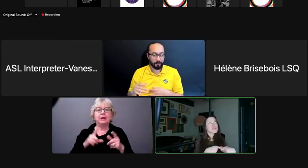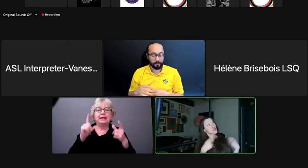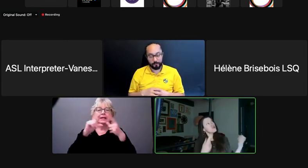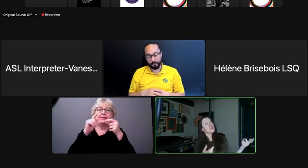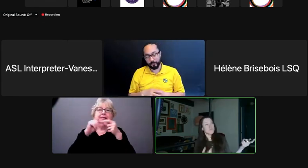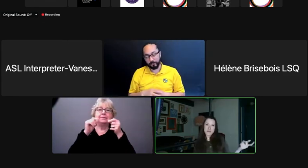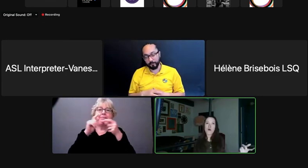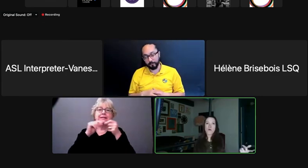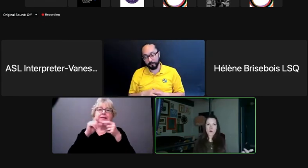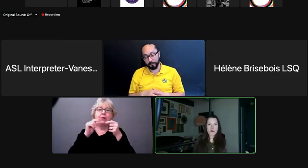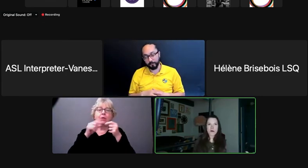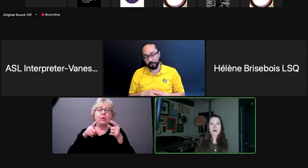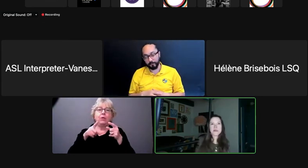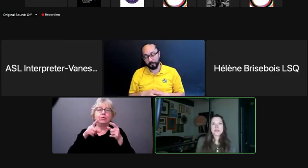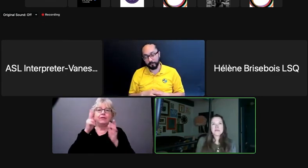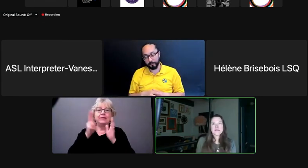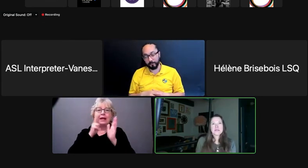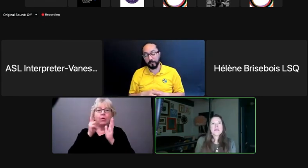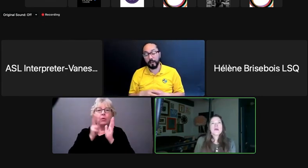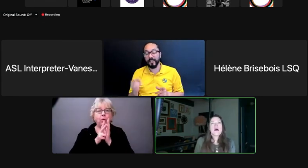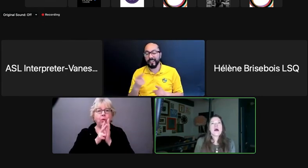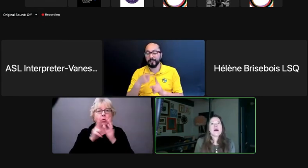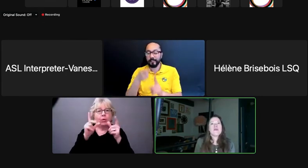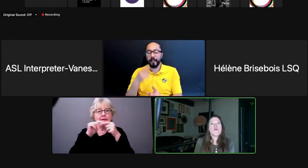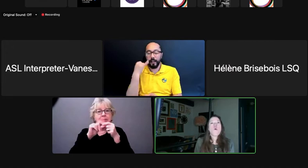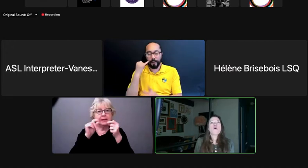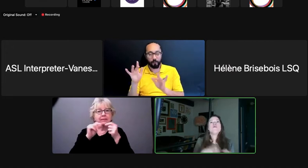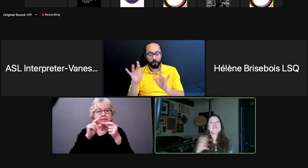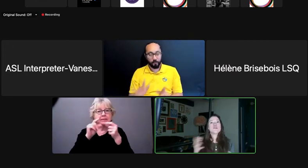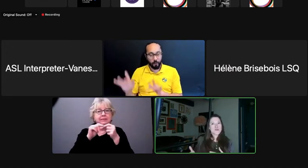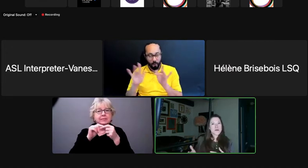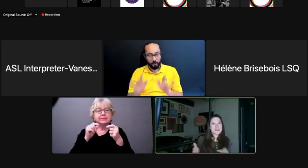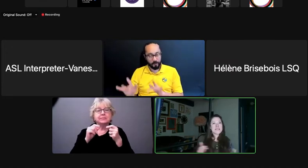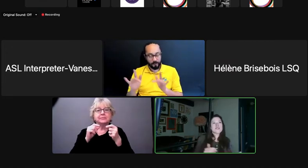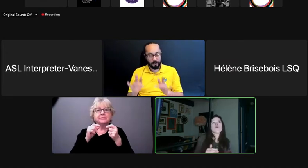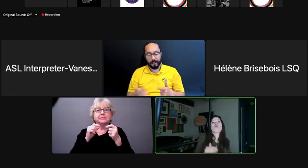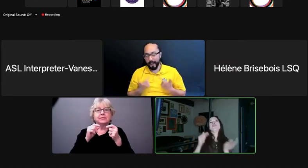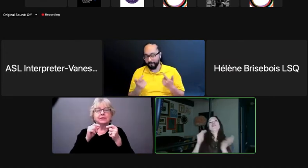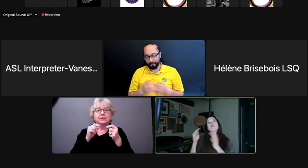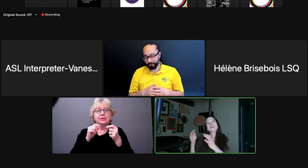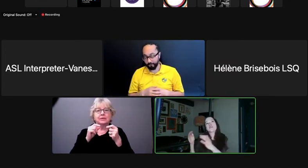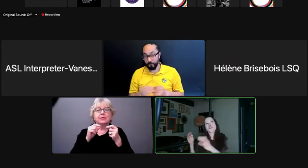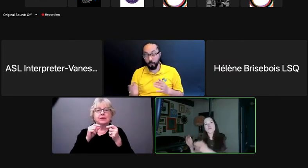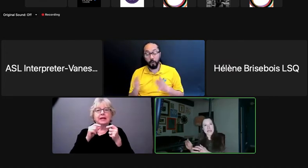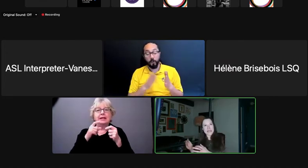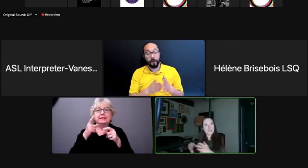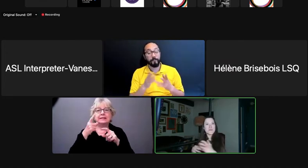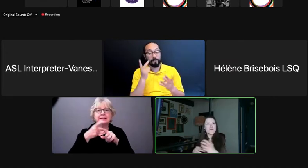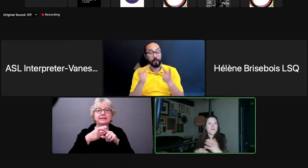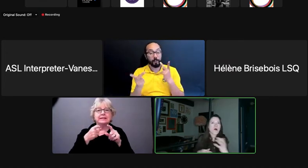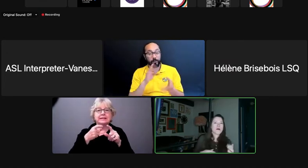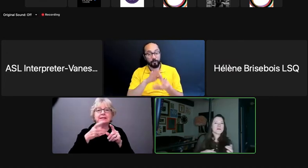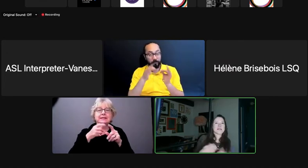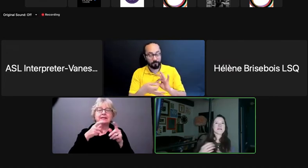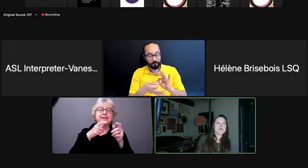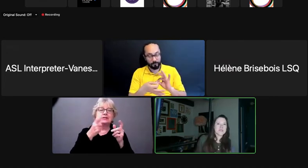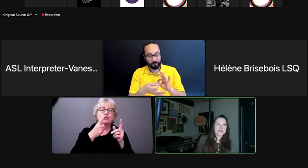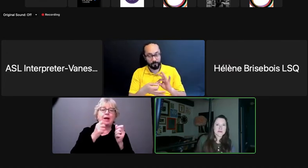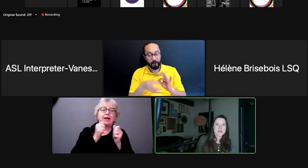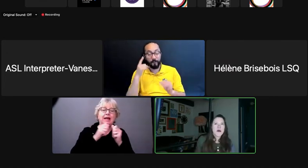vidéo qui existe et ça c'est souvent ça vient de pair avec des enregistrements